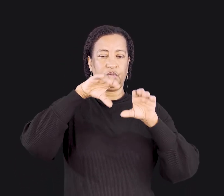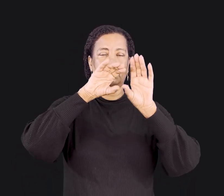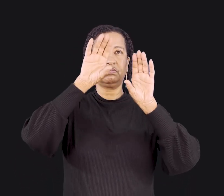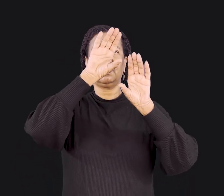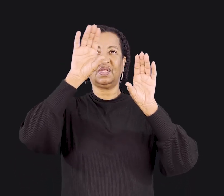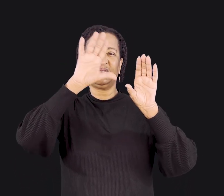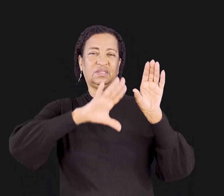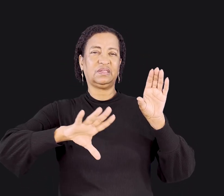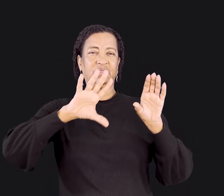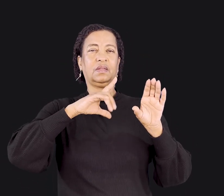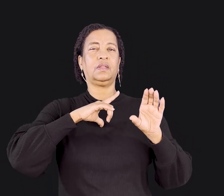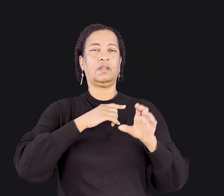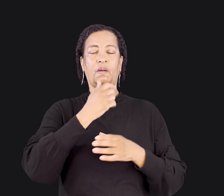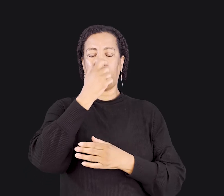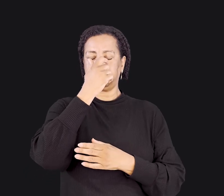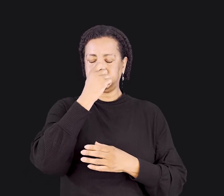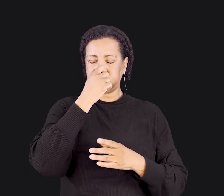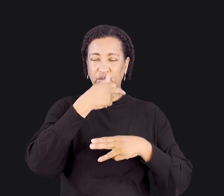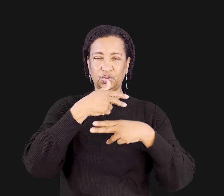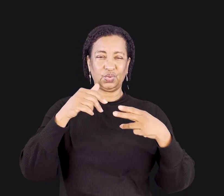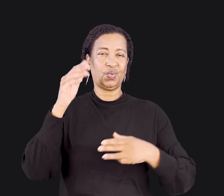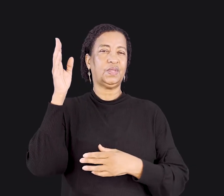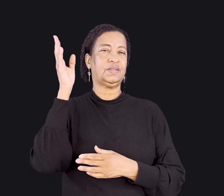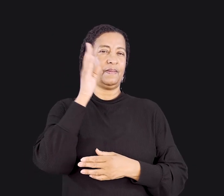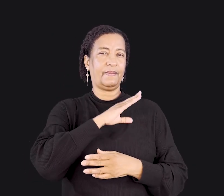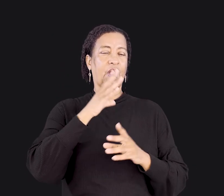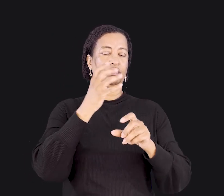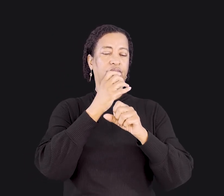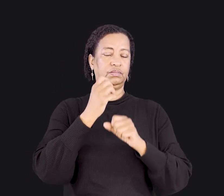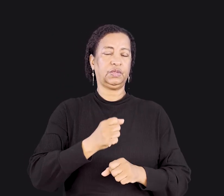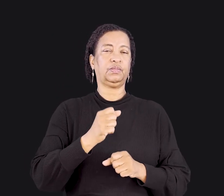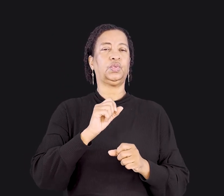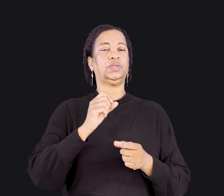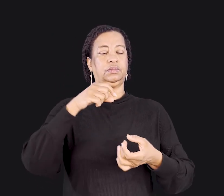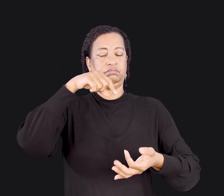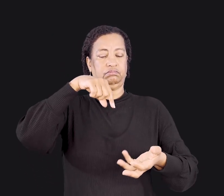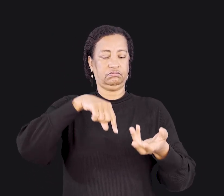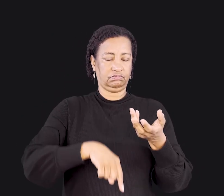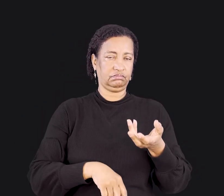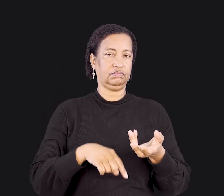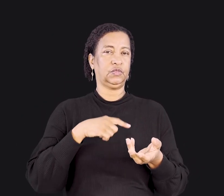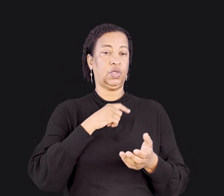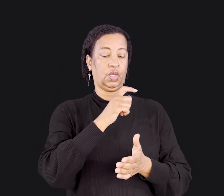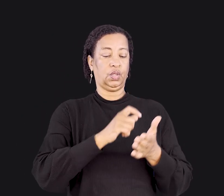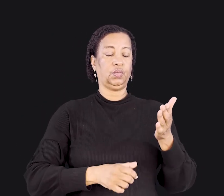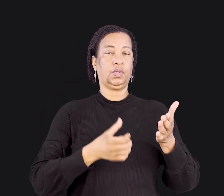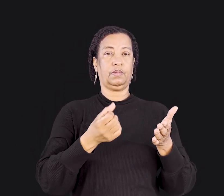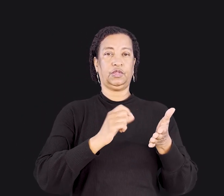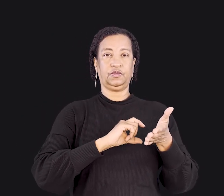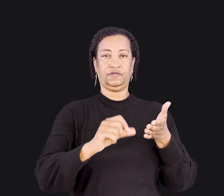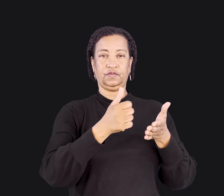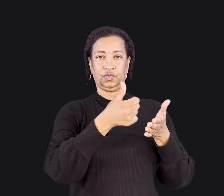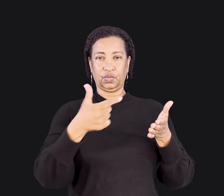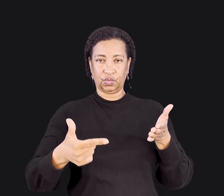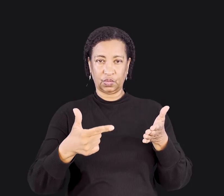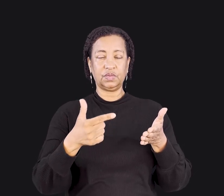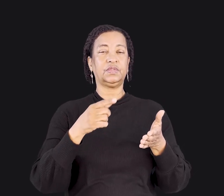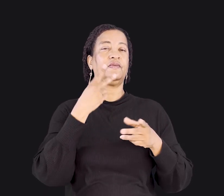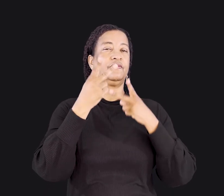hostes do mal e poderes das trevas. Ouça com atenção o versículo 12 do capítulo 6. Diz assim: pois a nossa